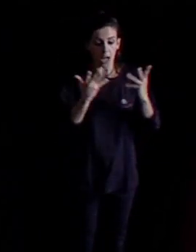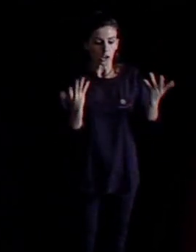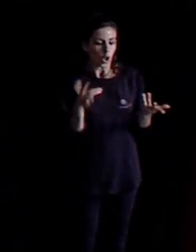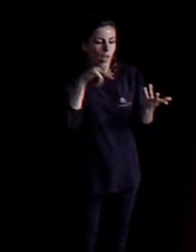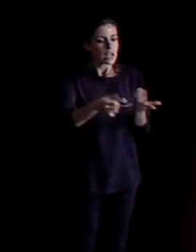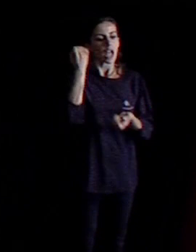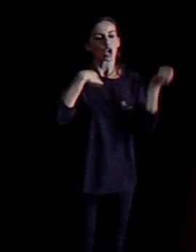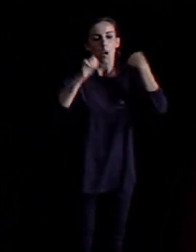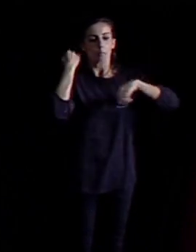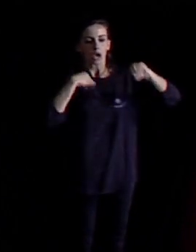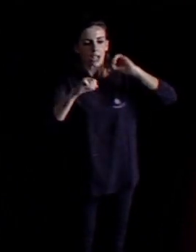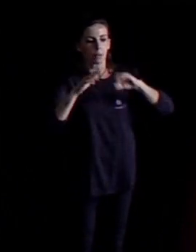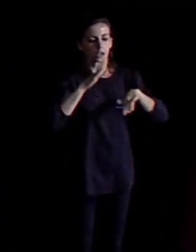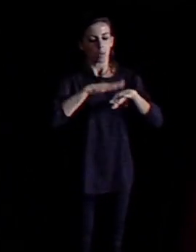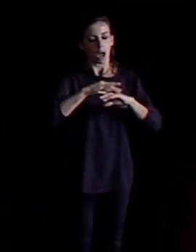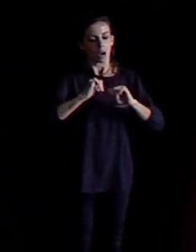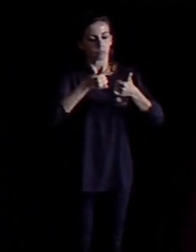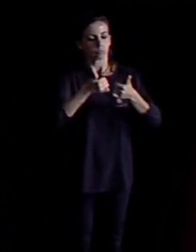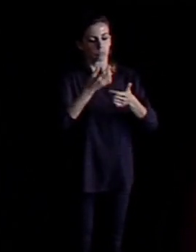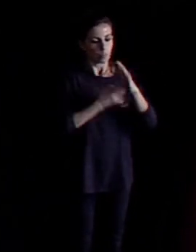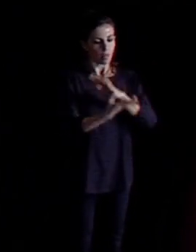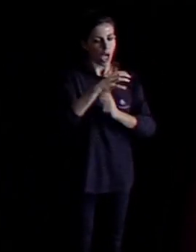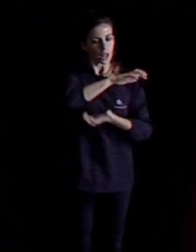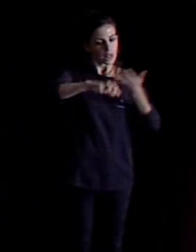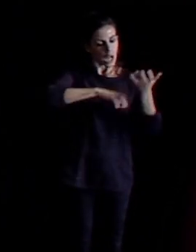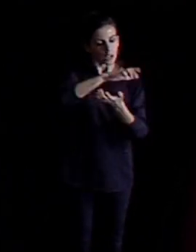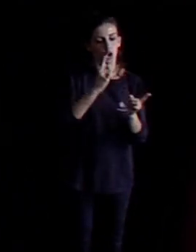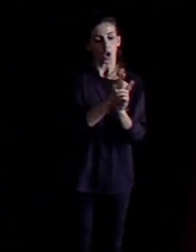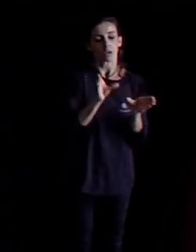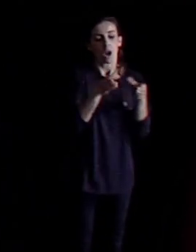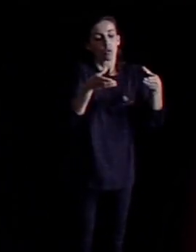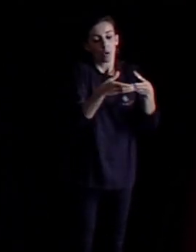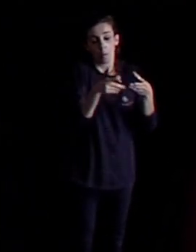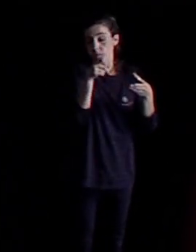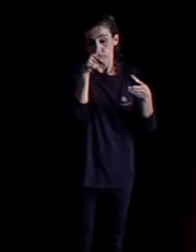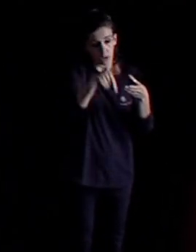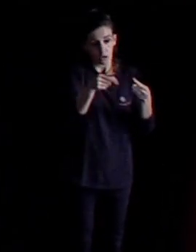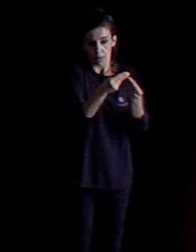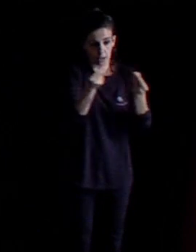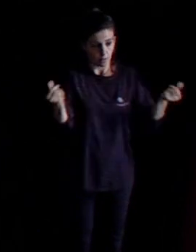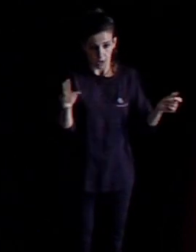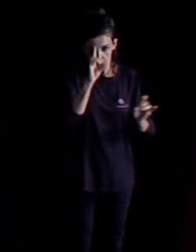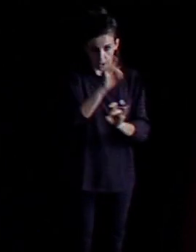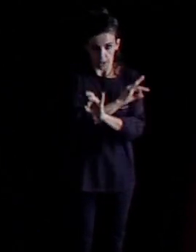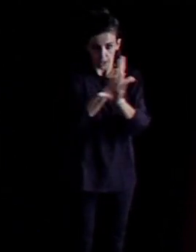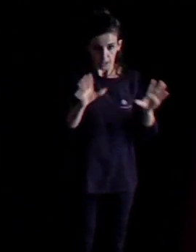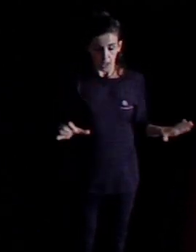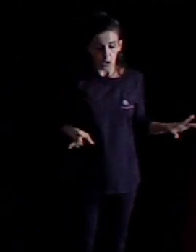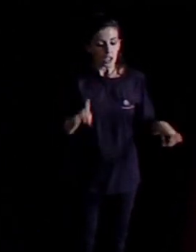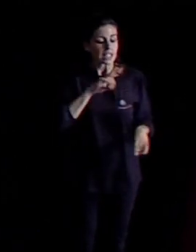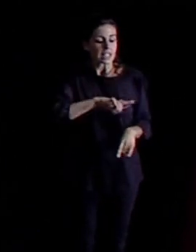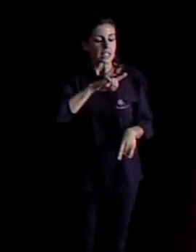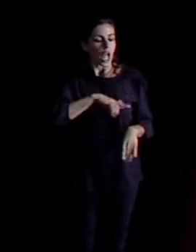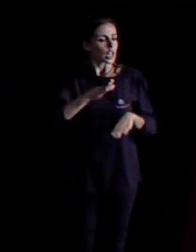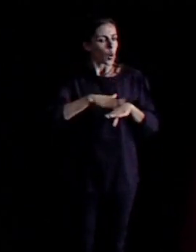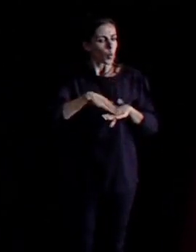conducta criminal de perpetrar un delito contra ese colectivo, pues evidentemente desaparece. Sienten poca culpa porque